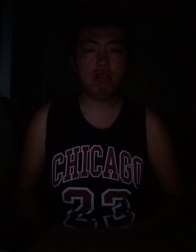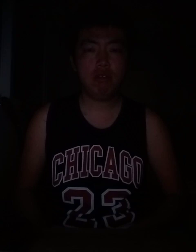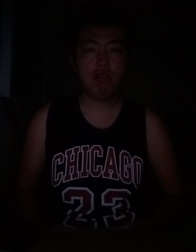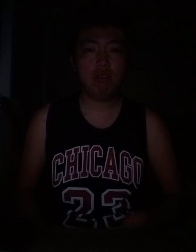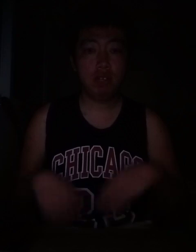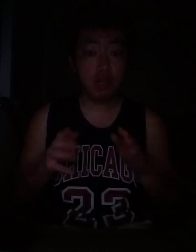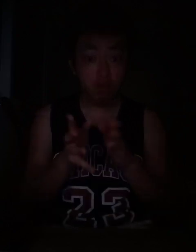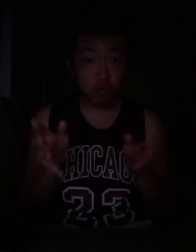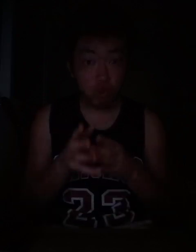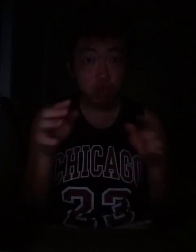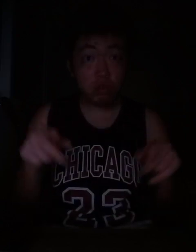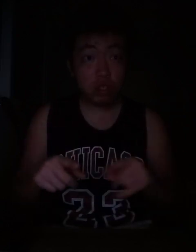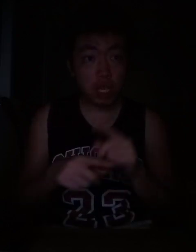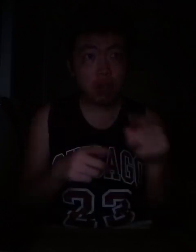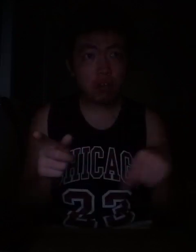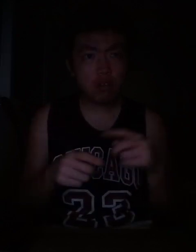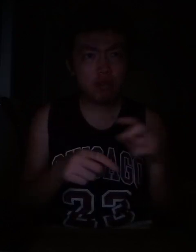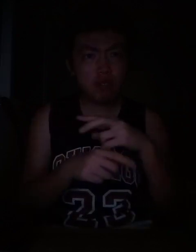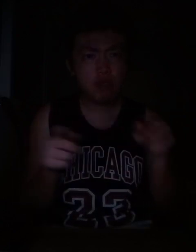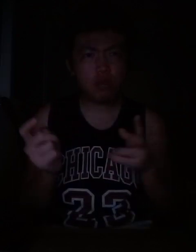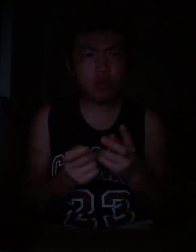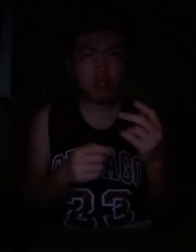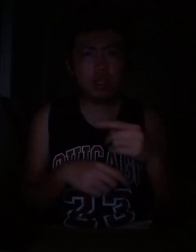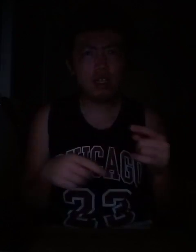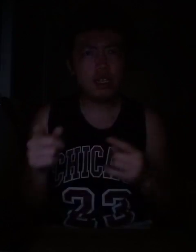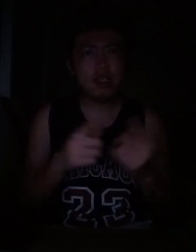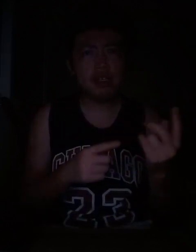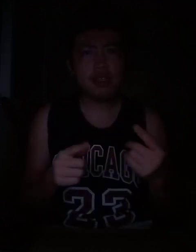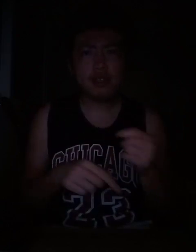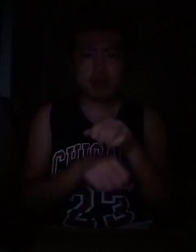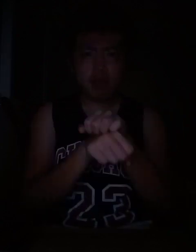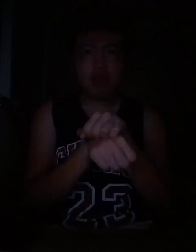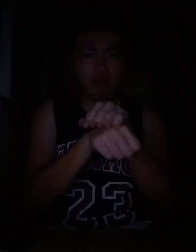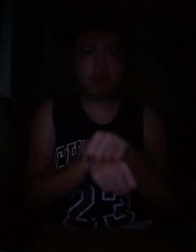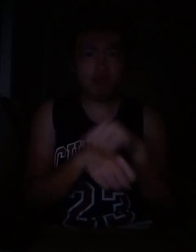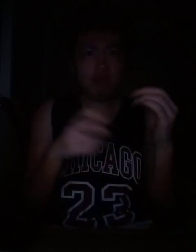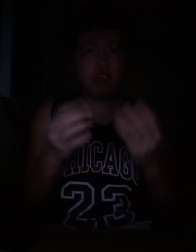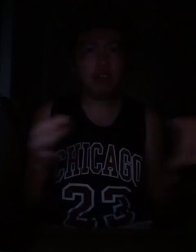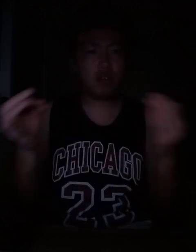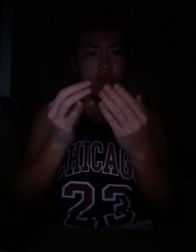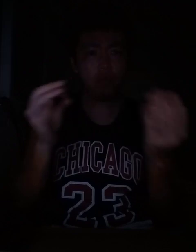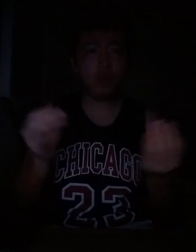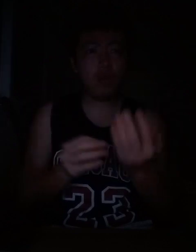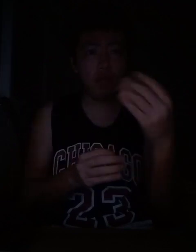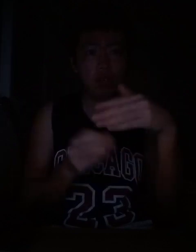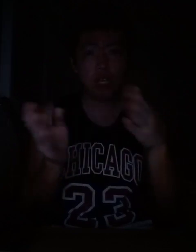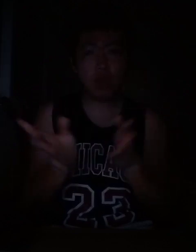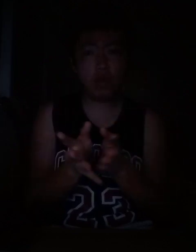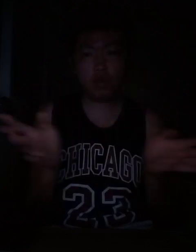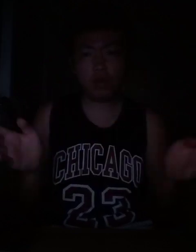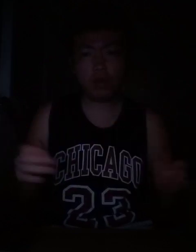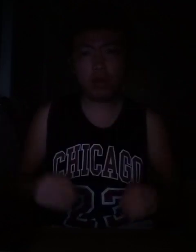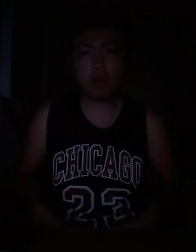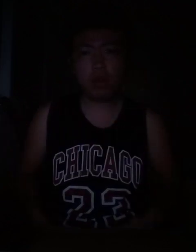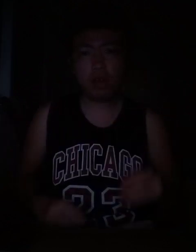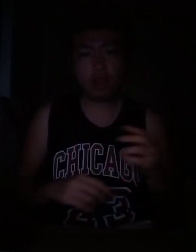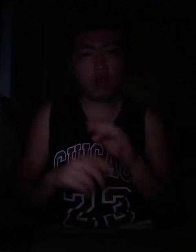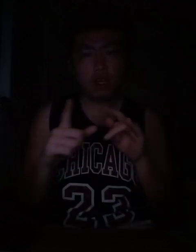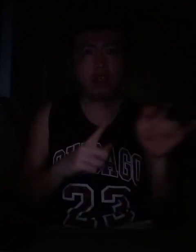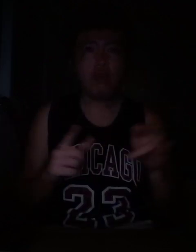이곳 용인에서는 한국민속촌과 백남준 아트센터 등을 관람하고 한국 농촌 체험도 하게 됩니다. 한국관광공사는